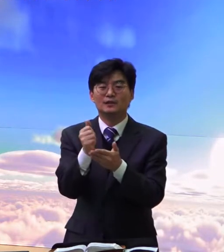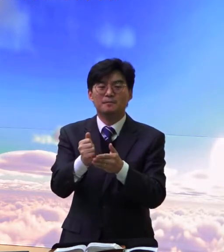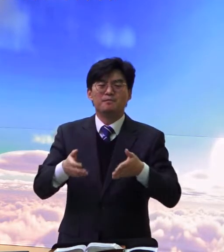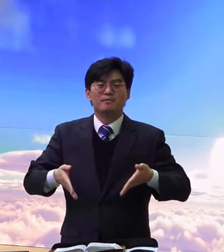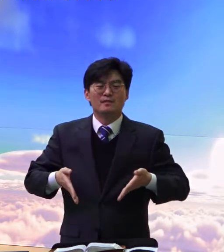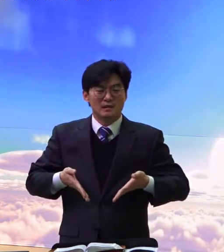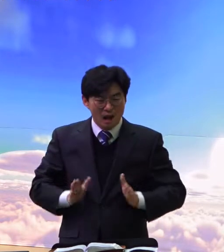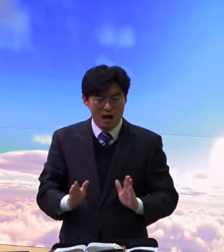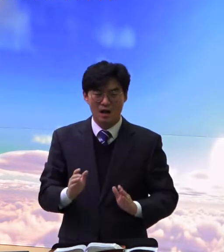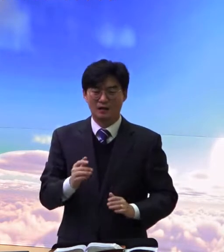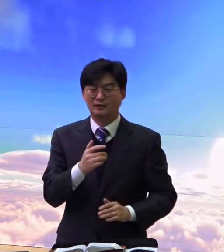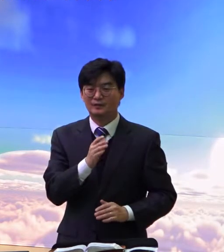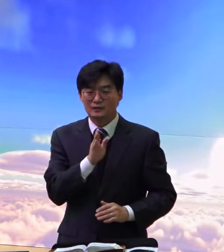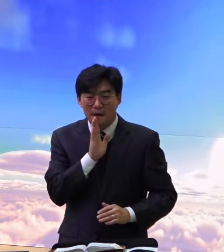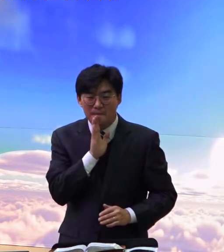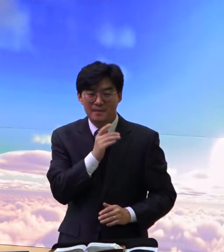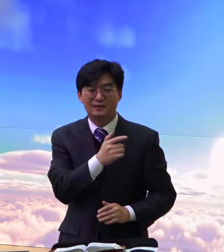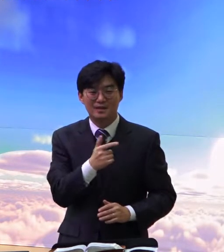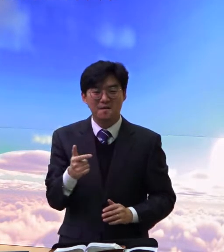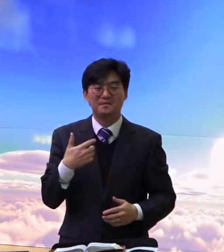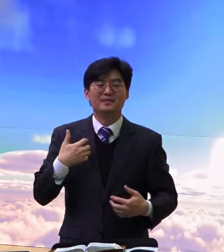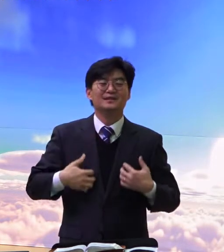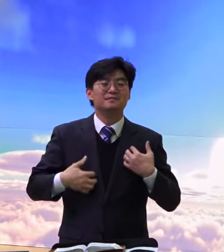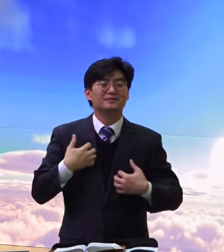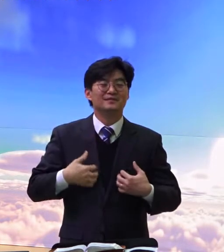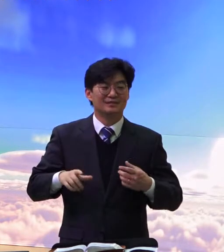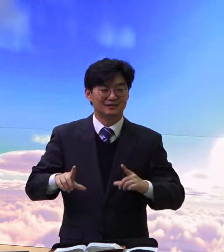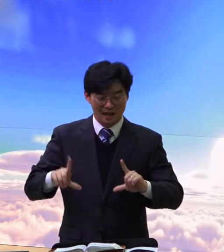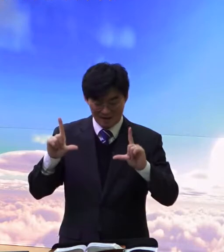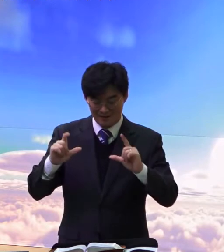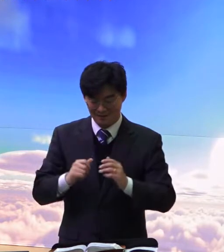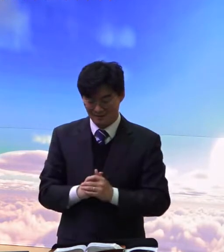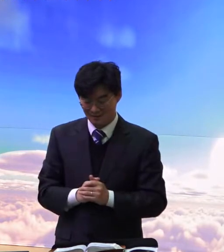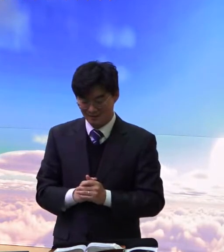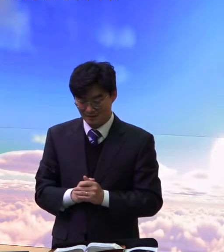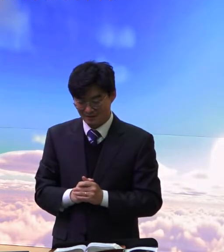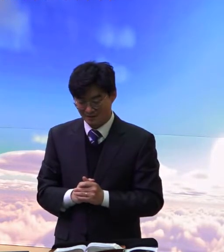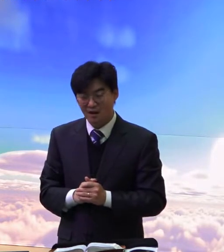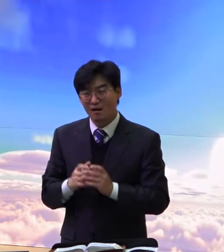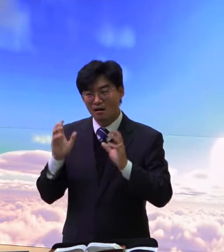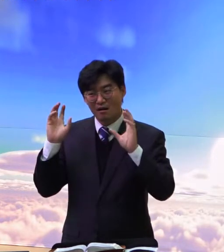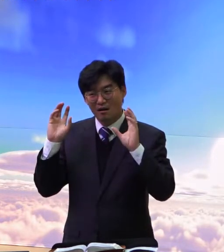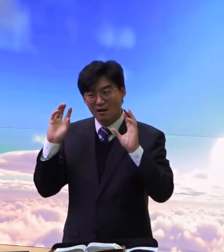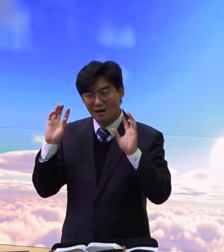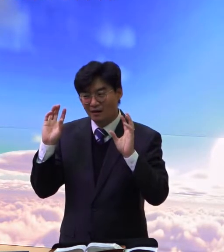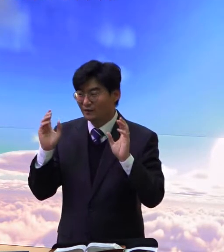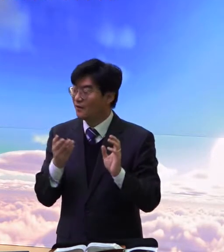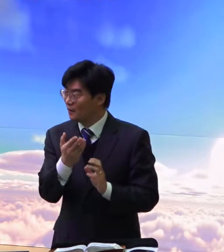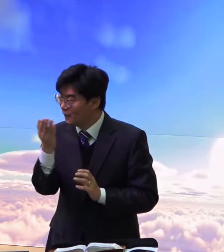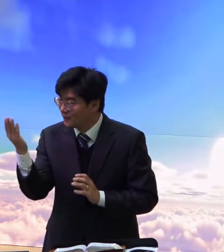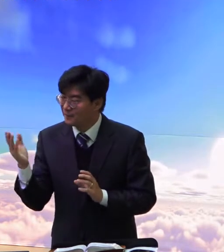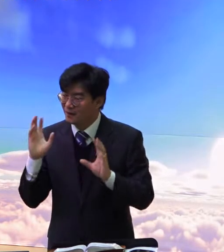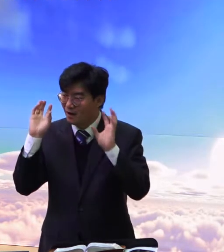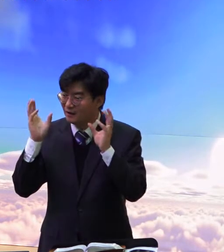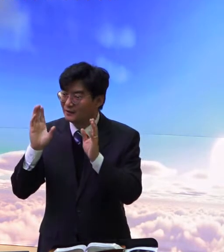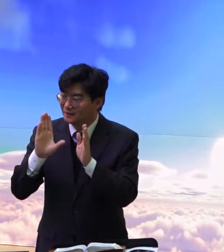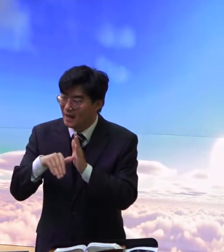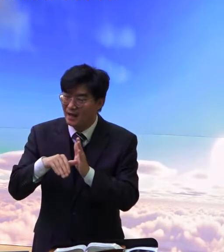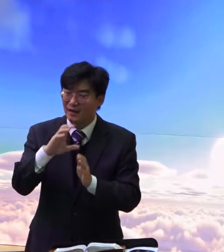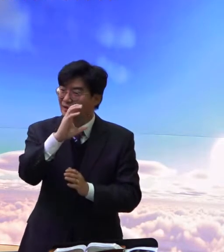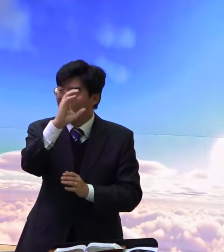어렸을 때, 또 여기 계신 분들 중에서 어려서부터 신앙생활 하시고 교회학교를 경험하셨던 분들은 어렸을